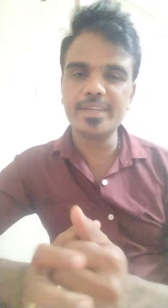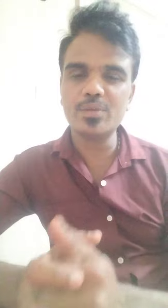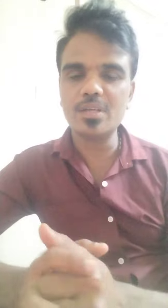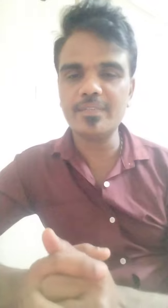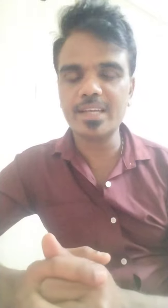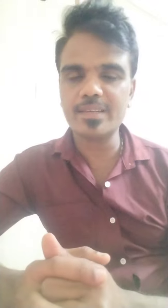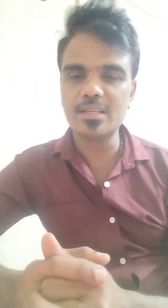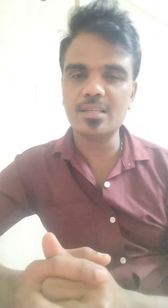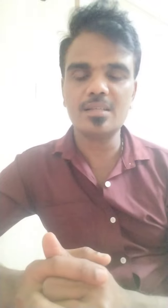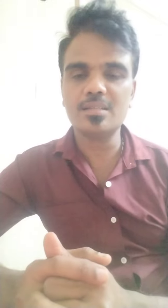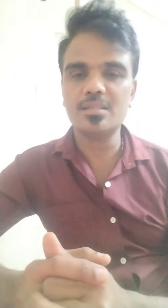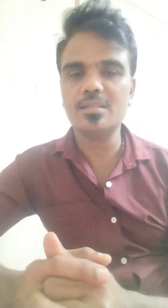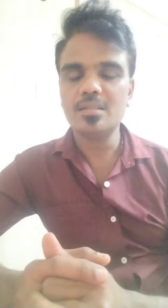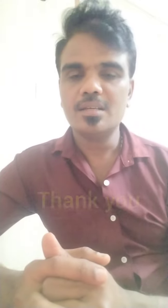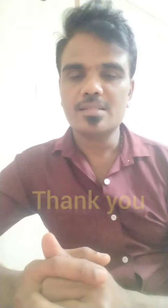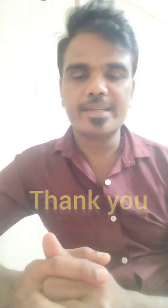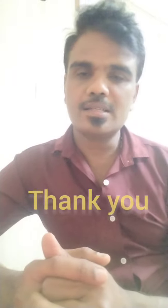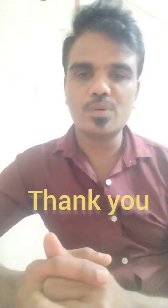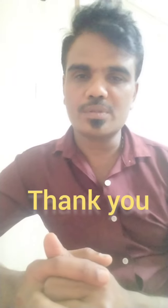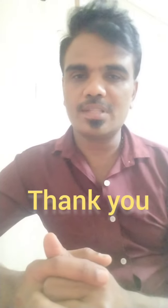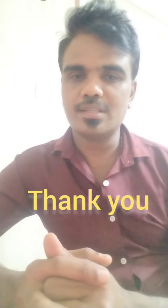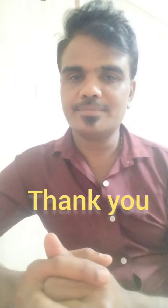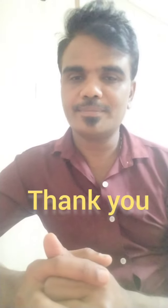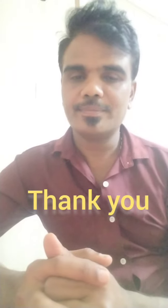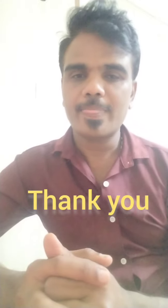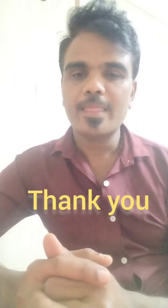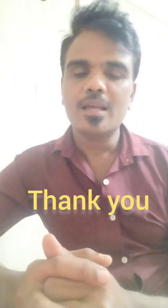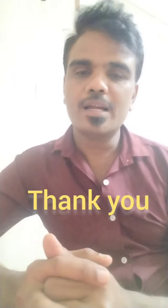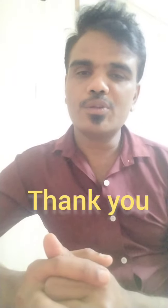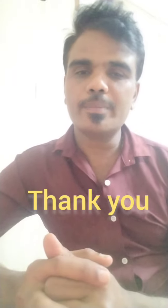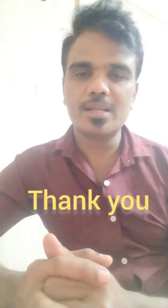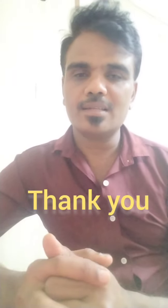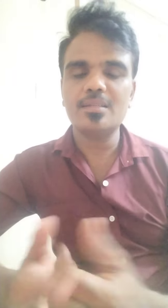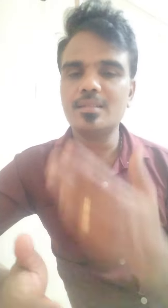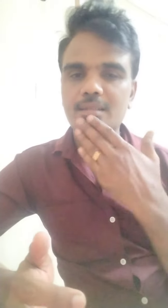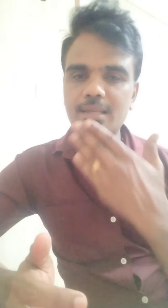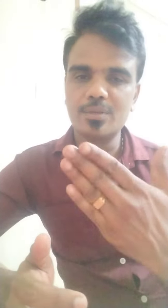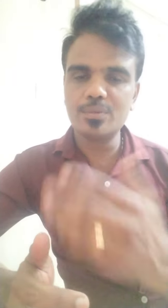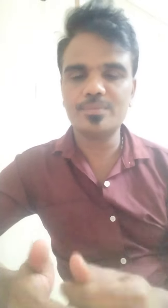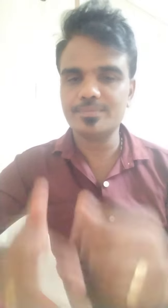வீடியோவில் வேறு வேறு சயின்ஸ்லாம் உங்களுக்கு சொல்லித்தரேன். கண்டினியூ பாருங்கள். தேங்க்யூ.